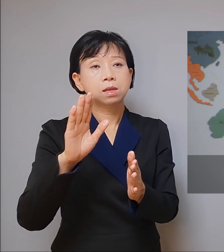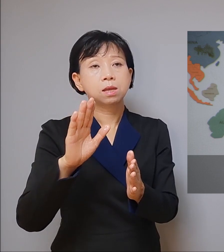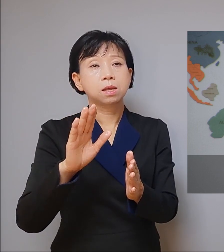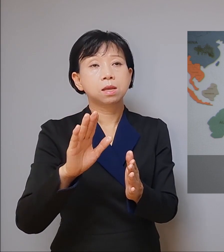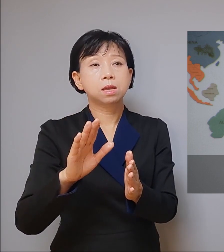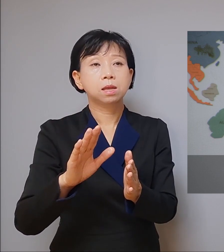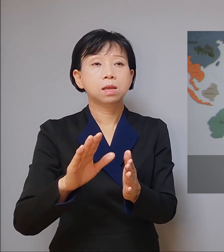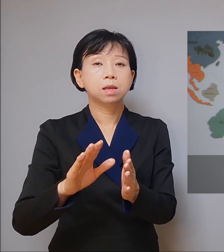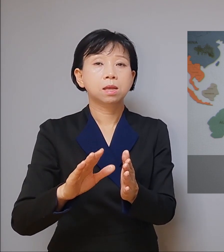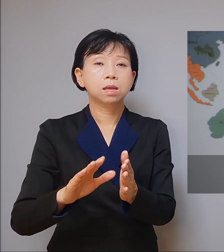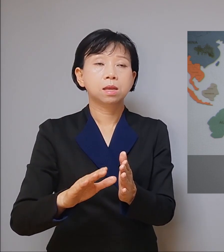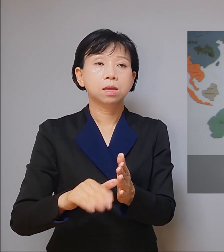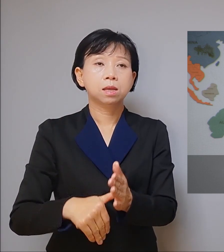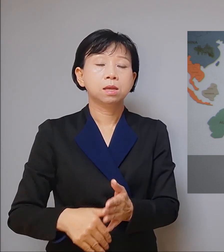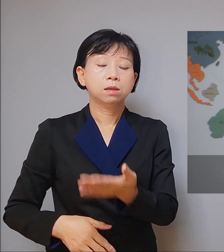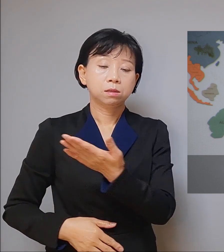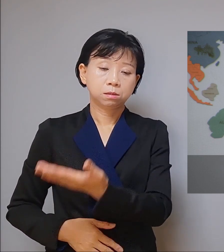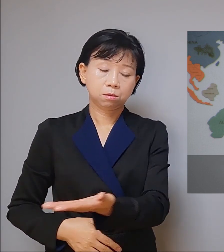없어질 때